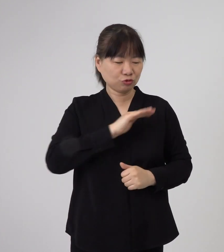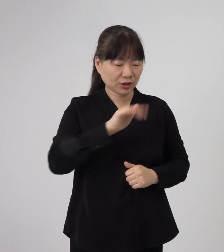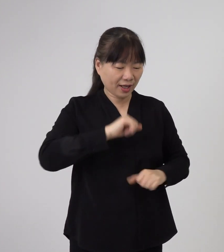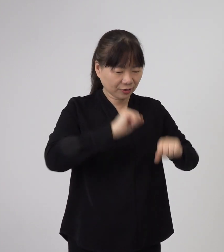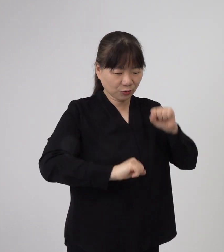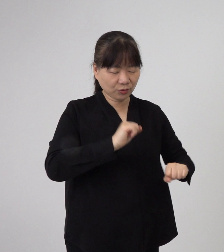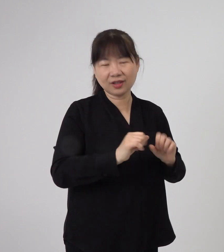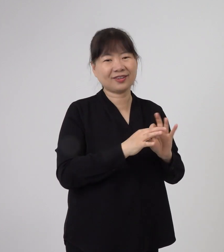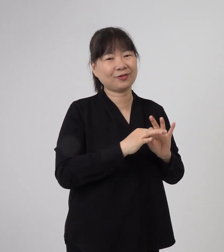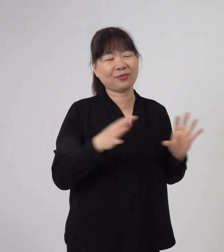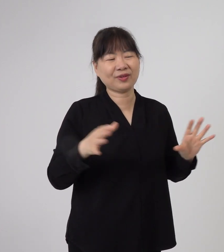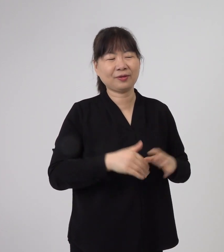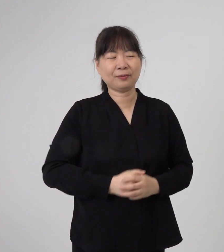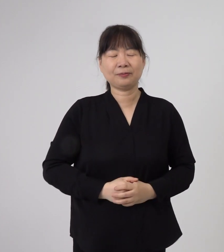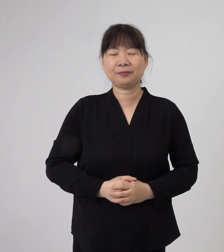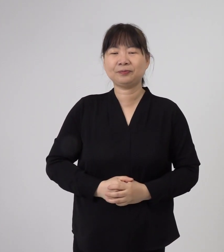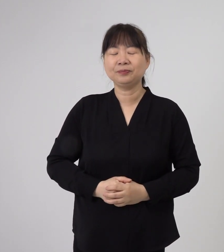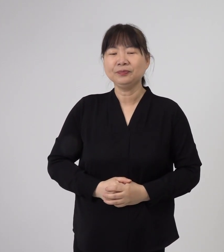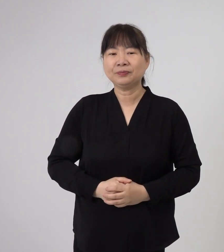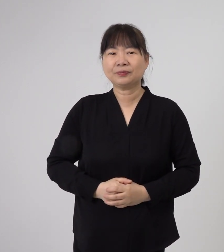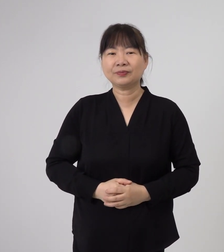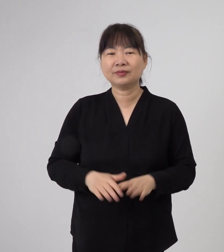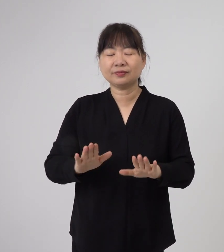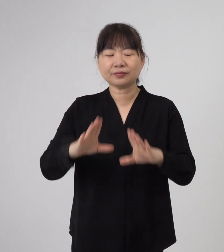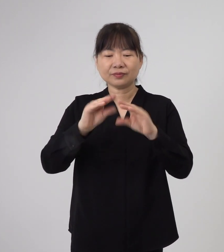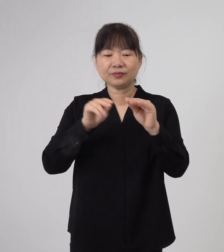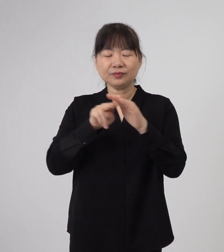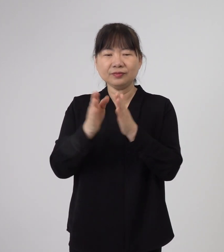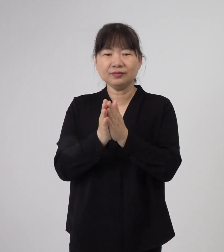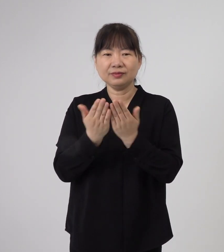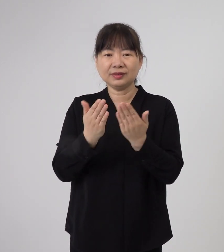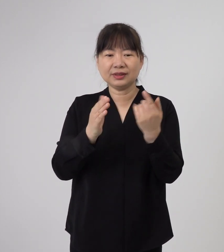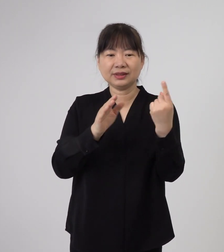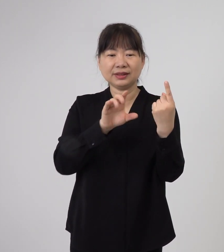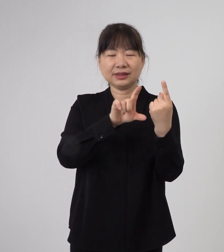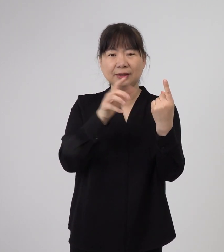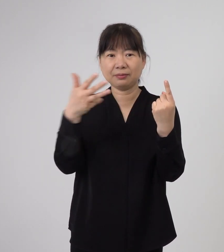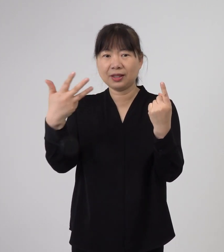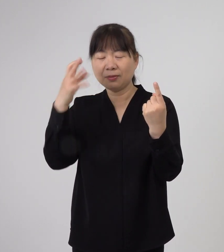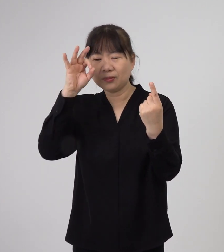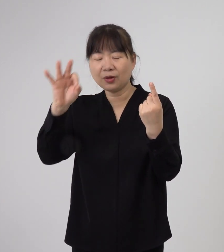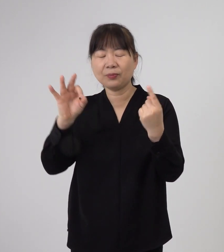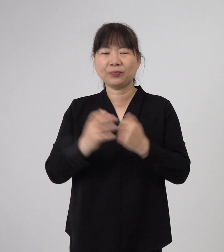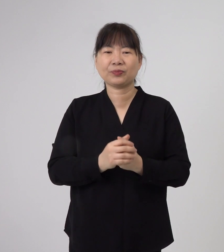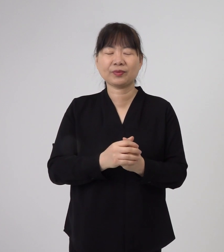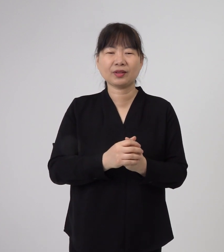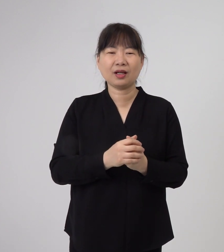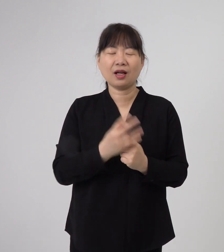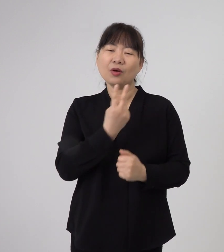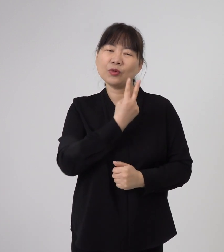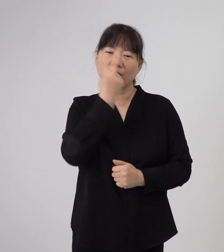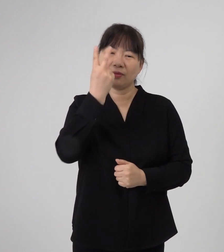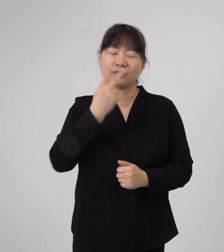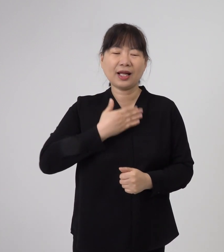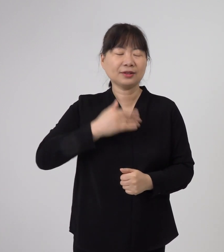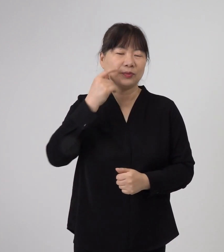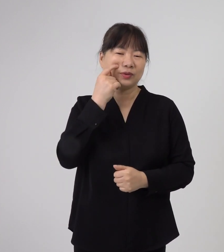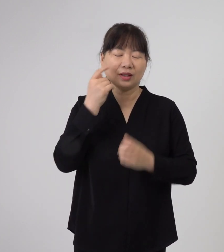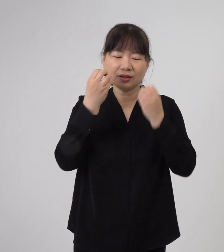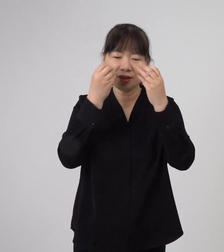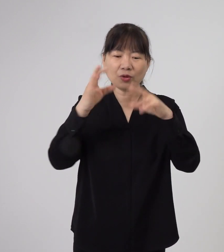자, 그리고 이제 오늘 출애굽기 1장의 8절을 보십시다. 요셉을 알지 못하는 새 왕이